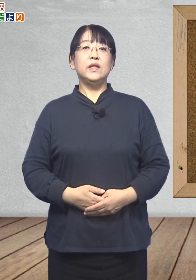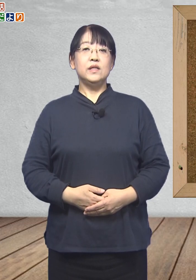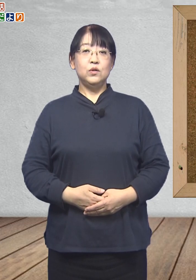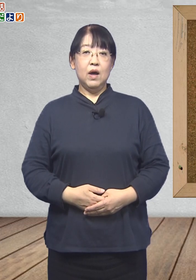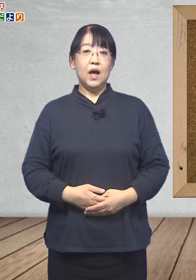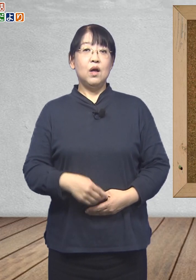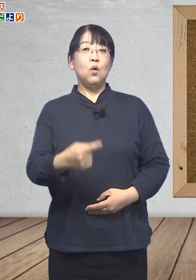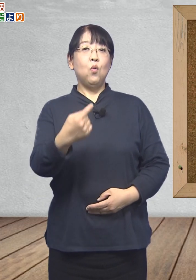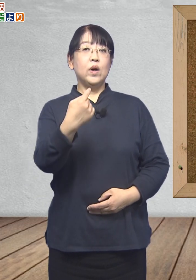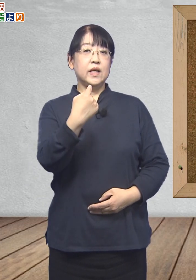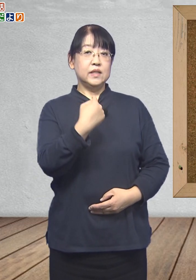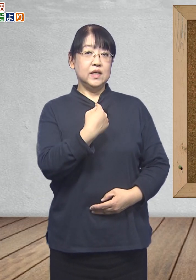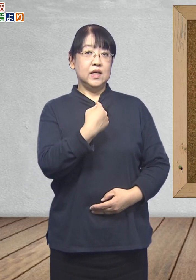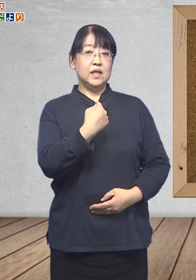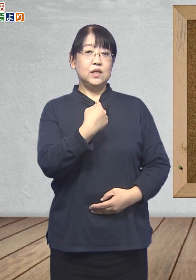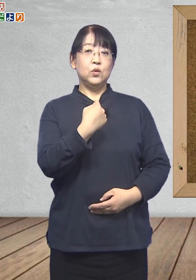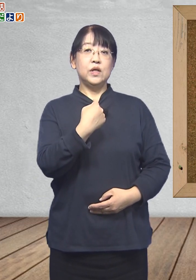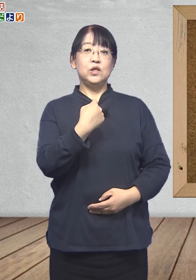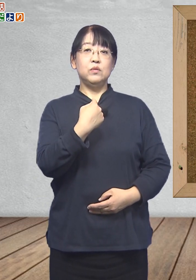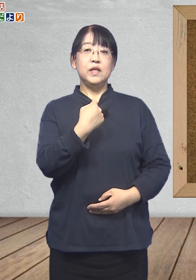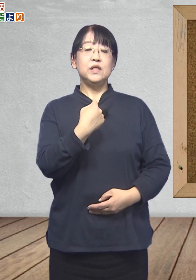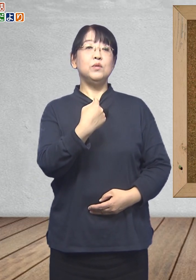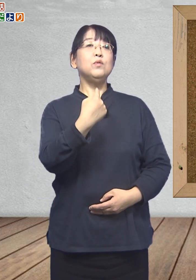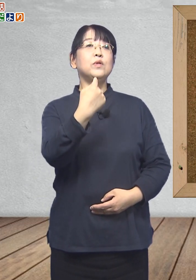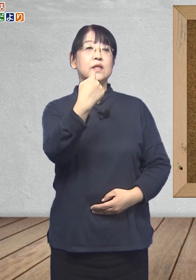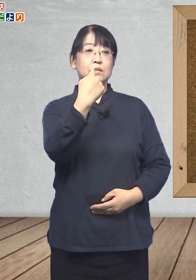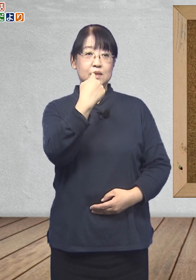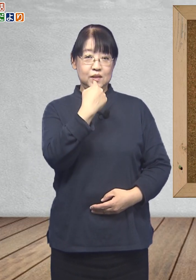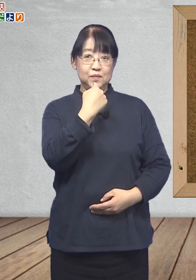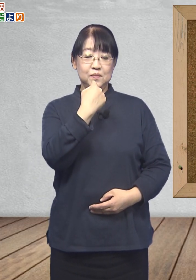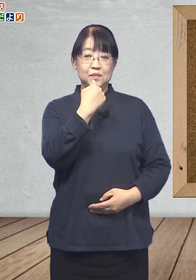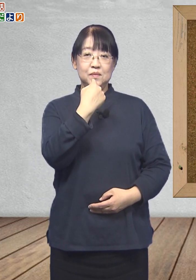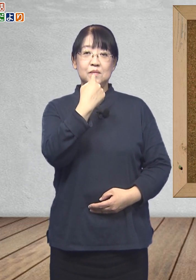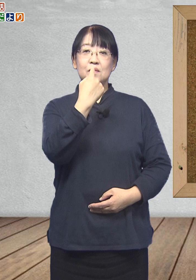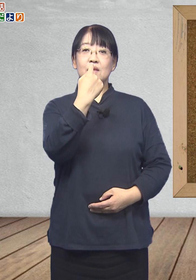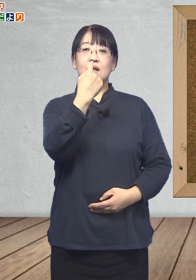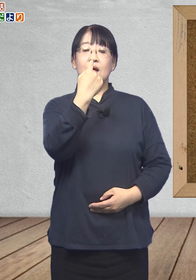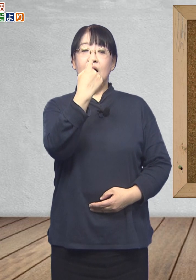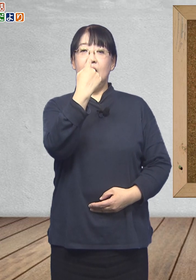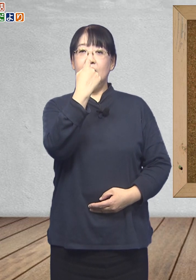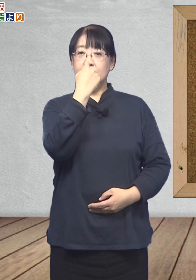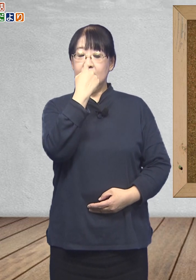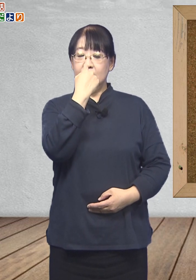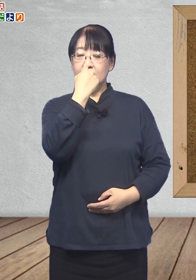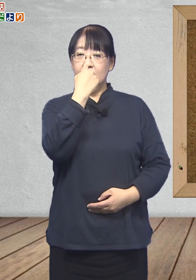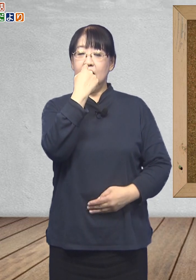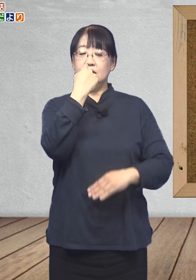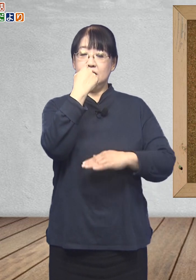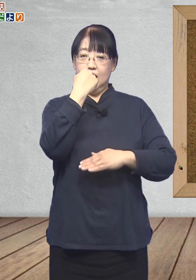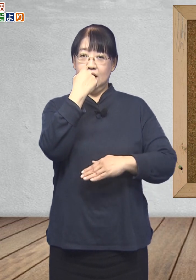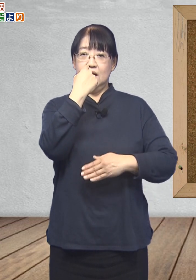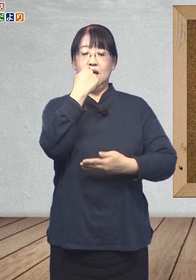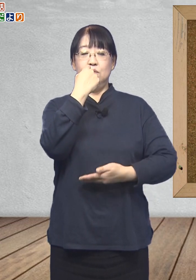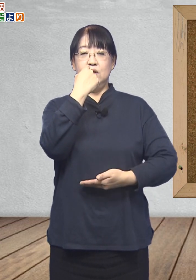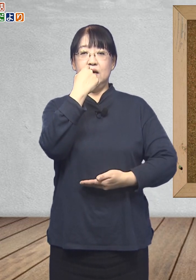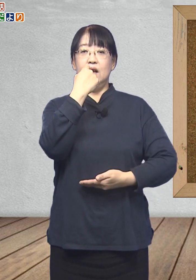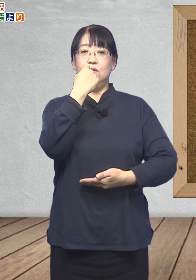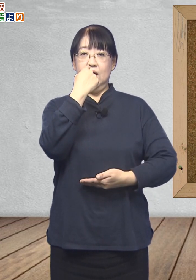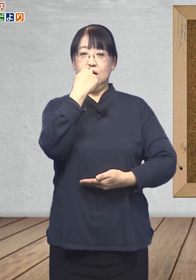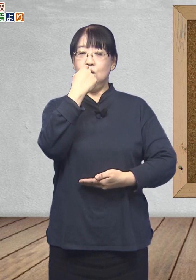私は私、人差し指で自分を指します。鼻から下、胸から上、ここ